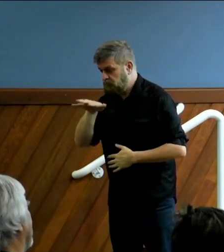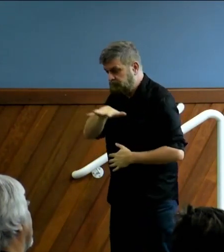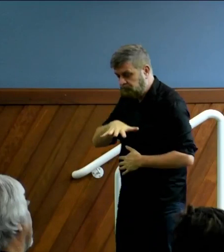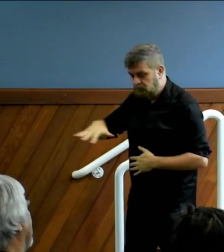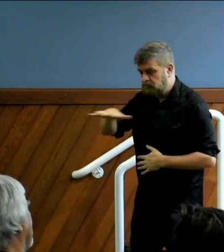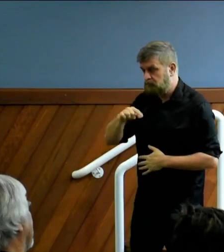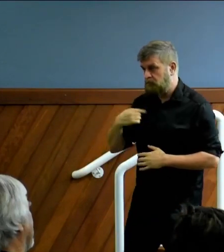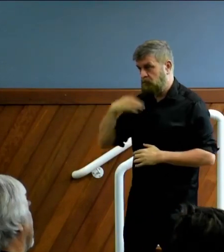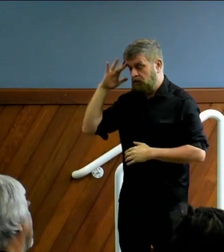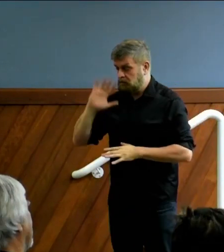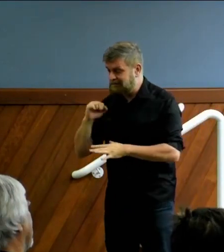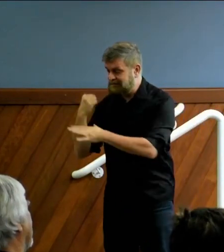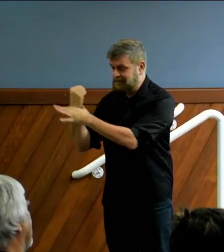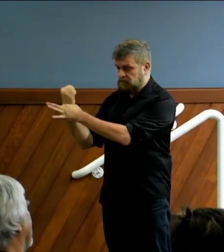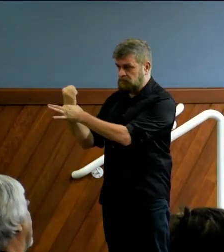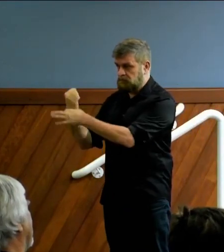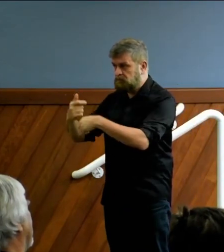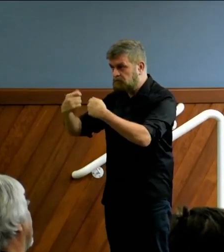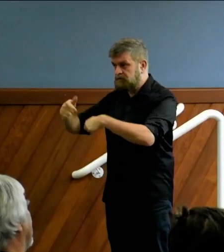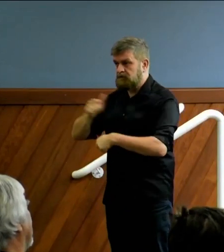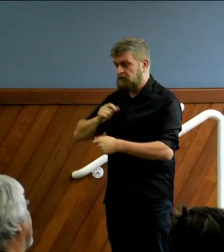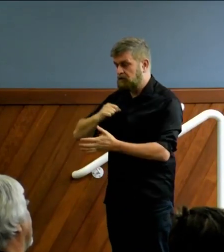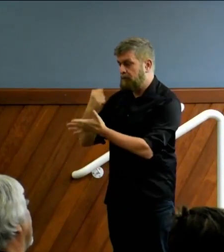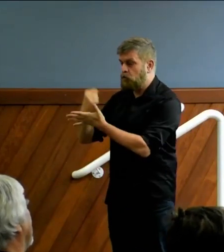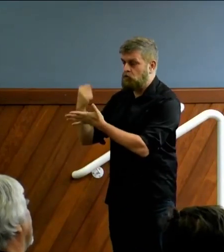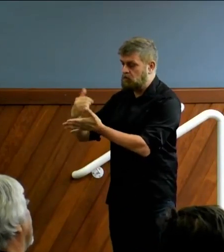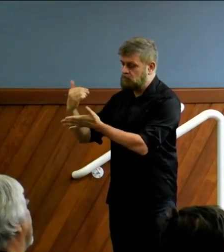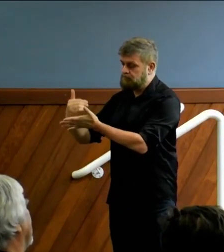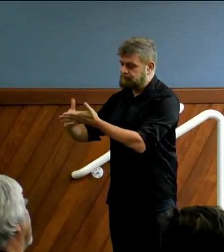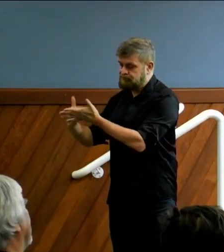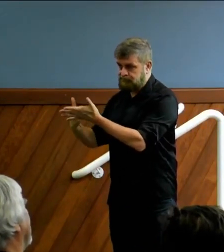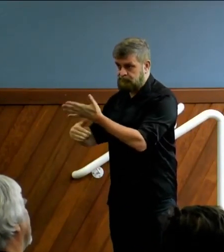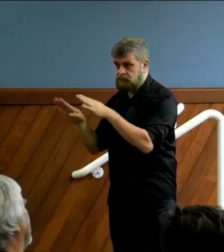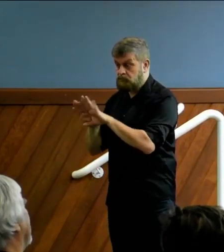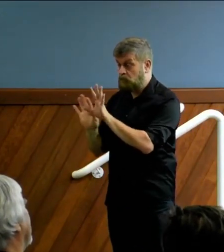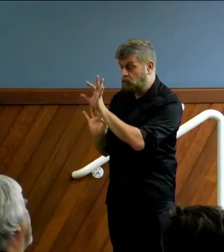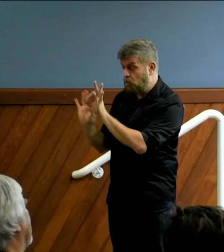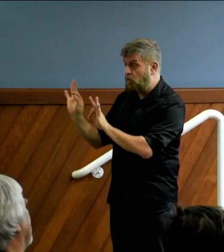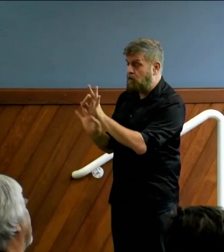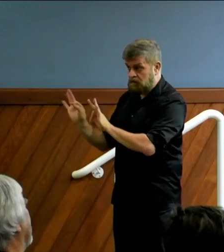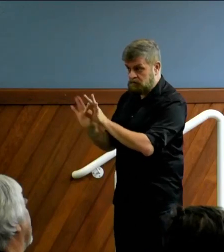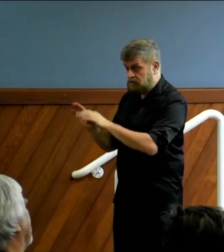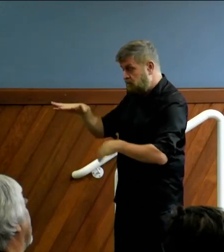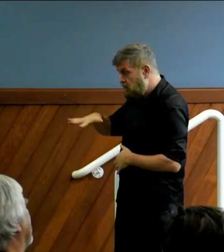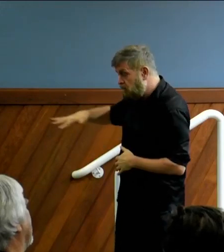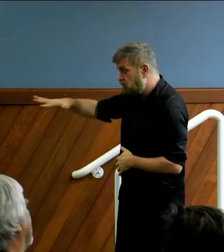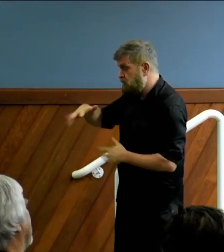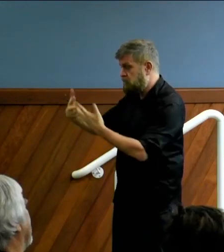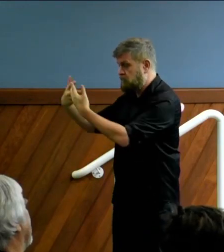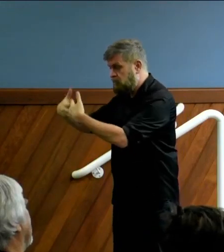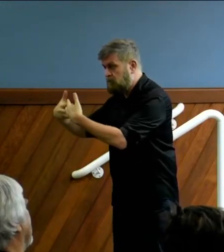ambientes, que a gente acha mega seguros, eles precisam ter protocolos. Protocolos, inclusive, de organização desse espaço,